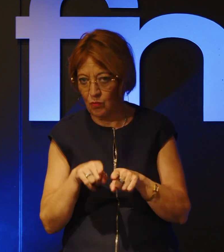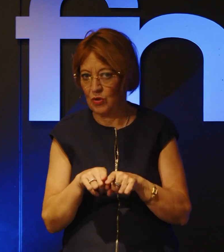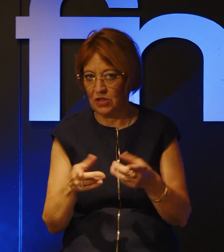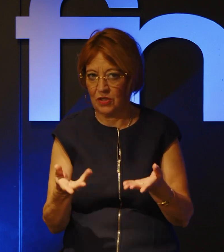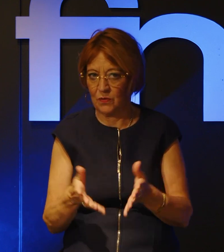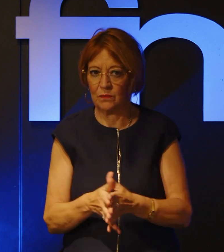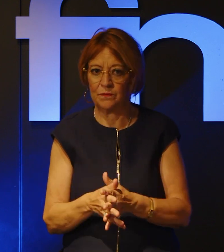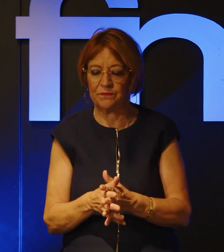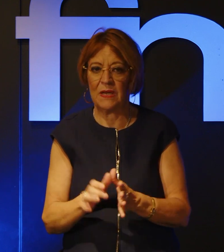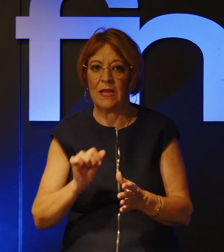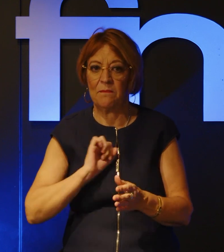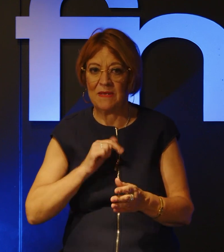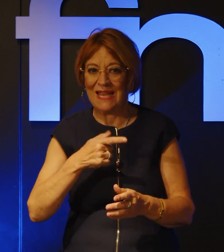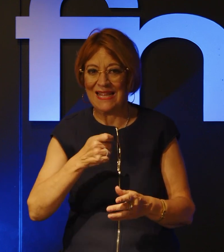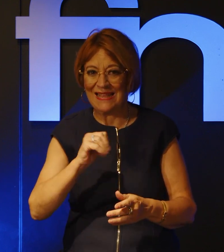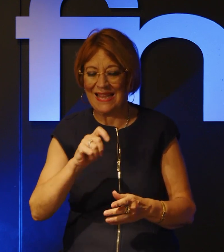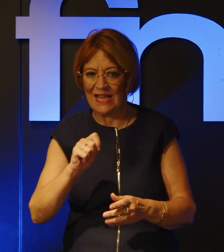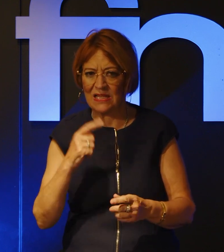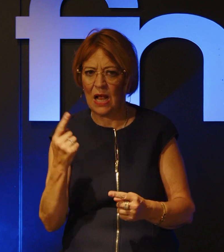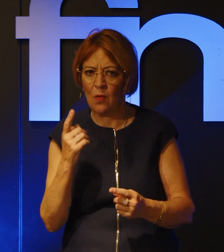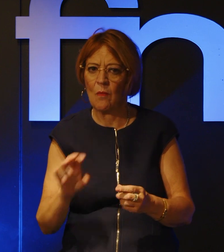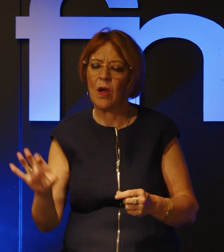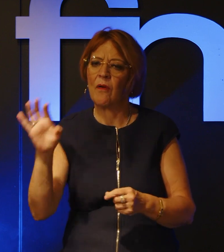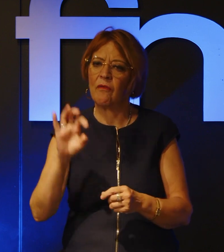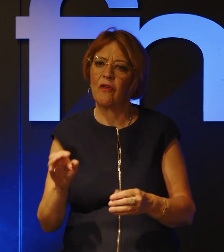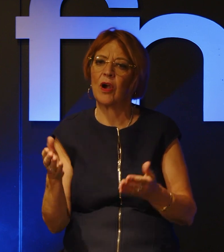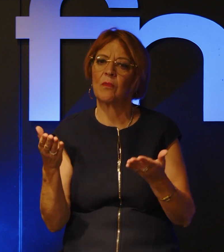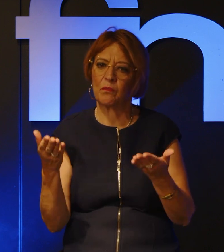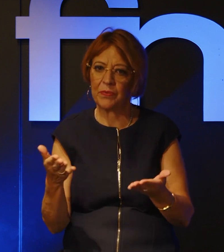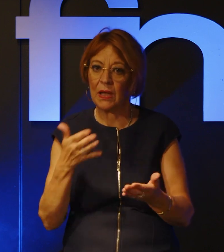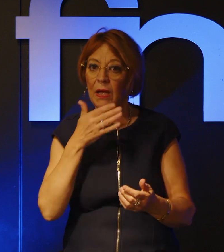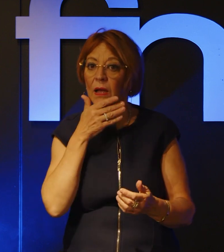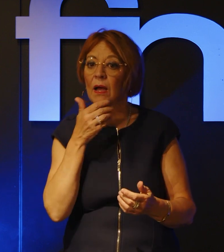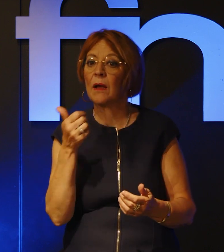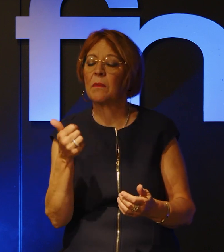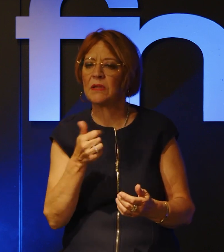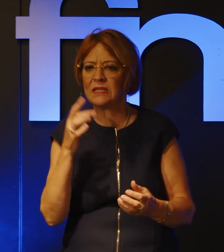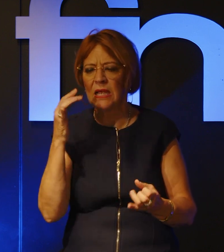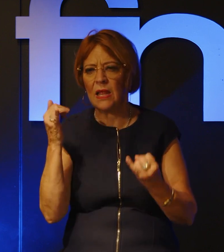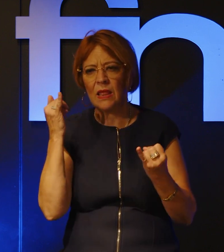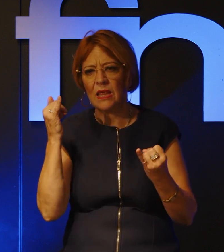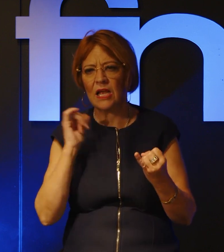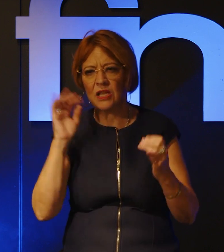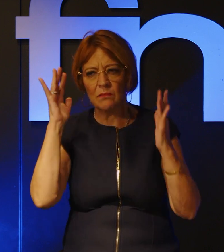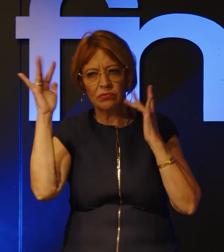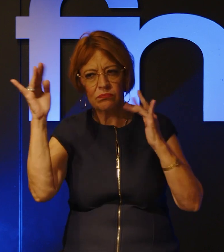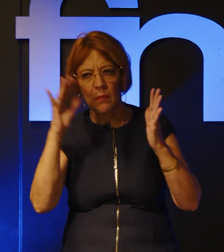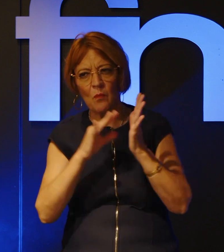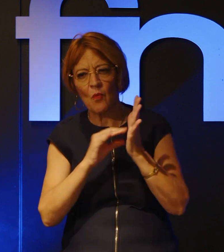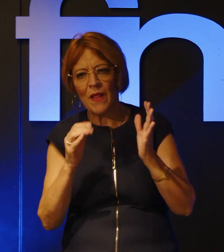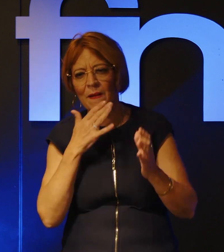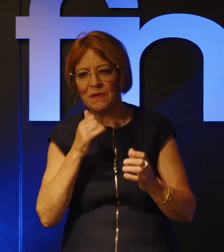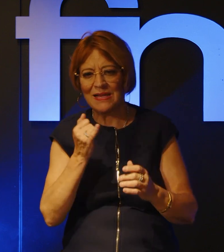político A Minha tese de alguma forma é que os ideais de beleza os cân